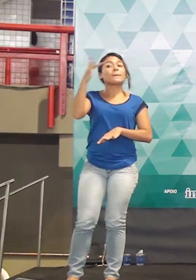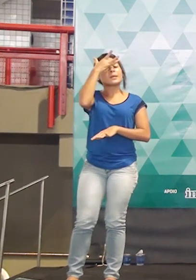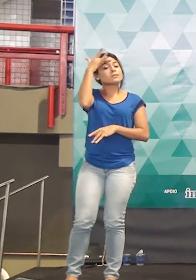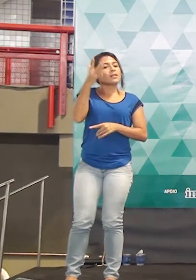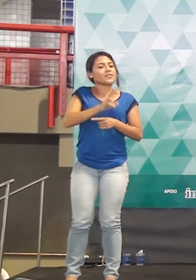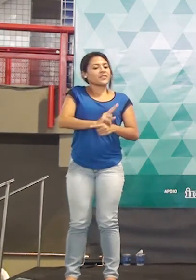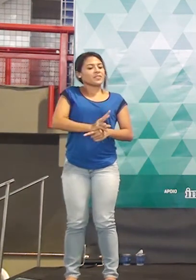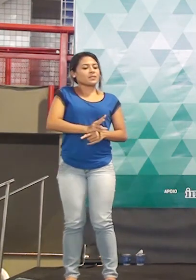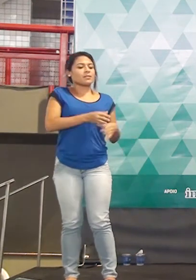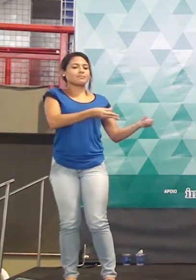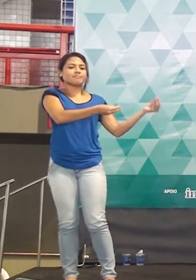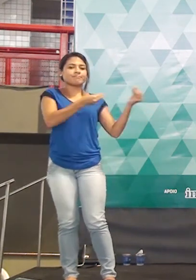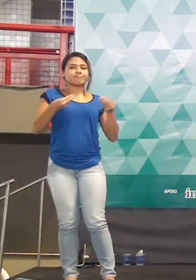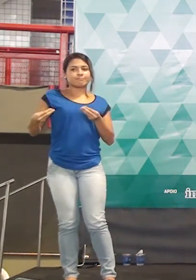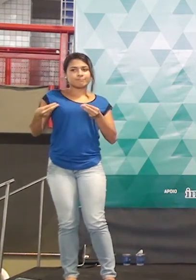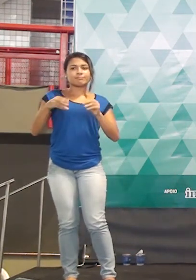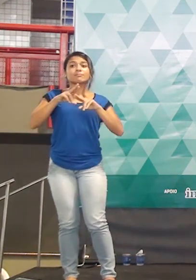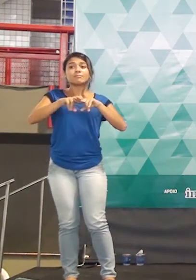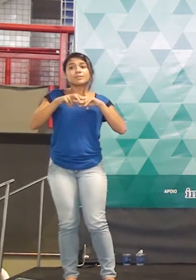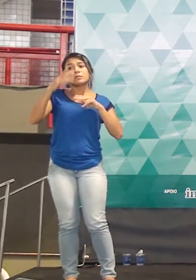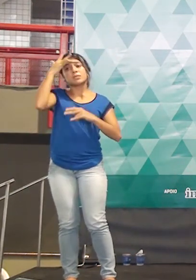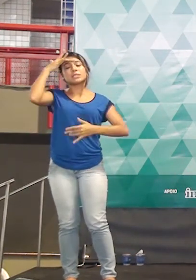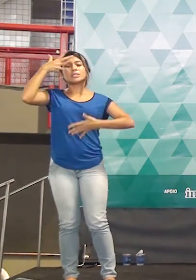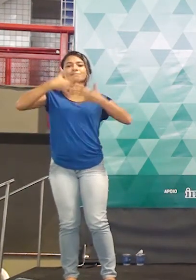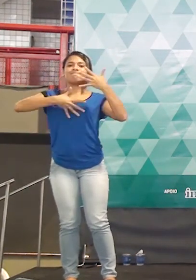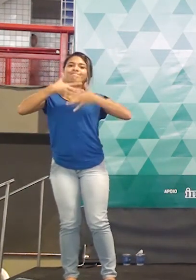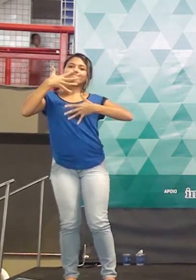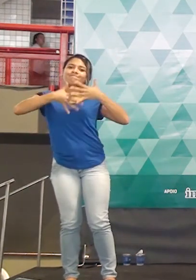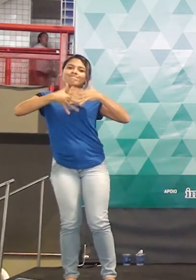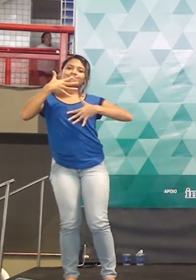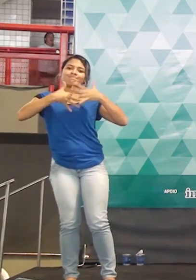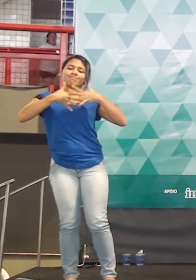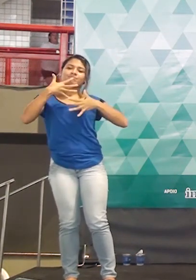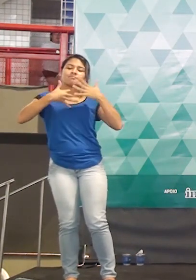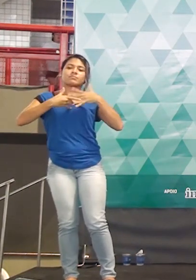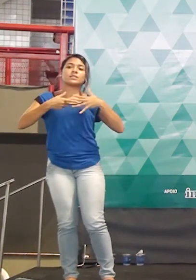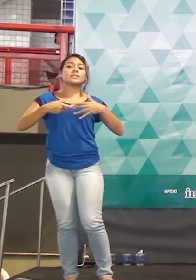pessoas, por causa disso, perdem muito tempo na prova. O correto